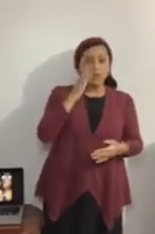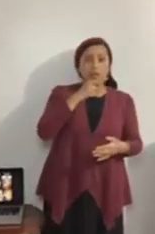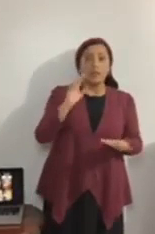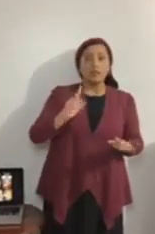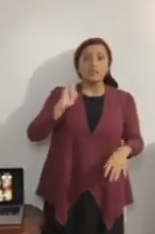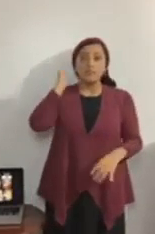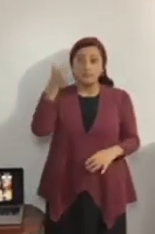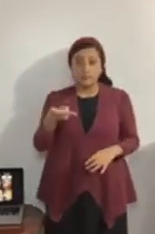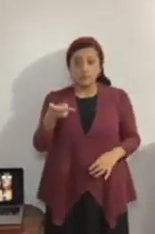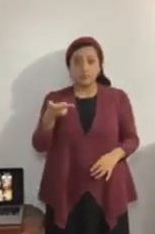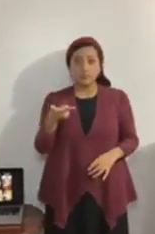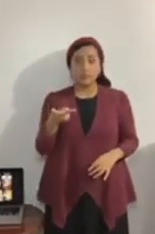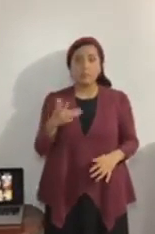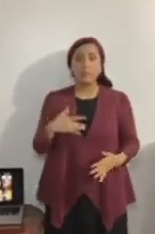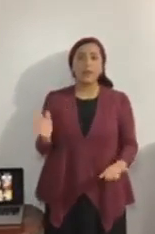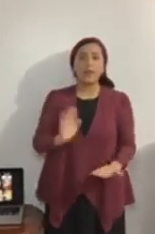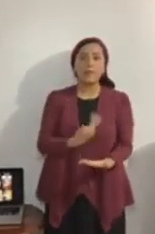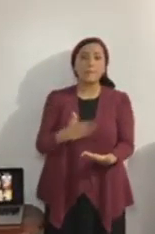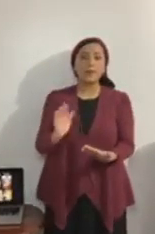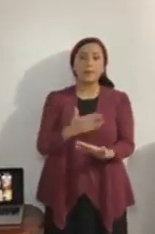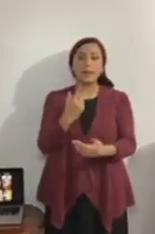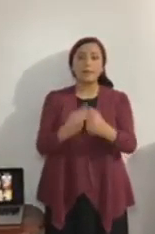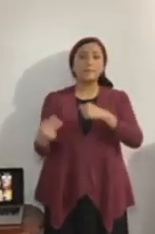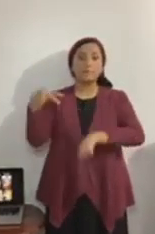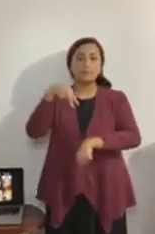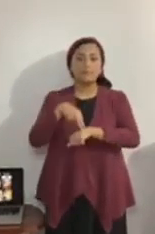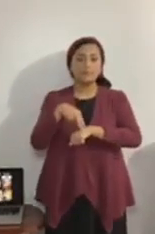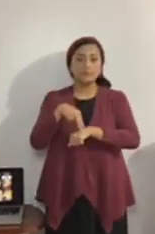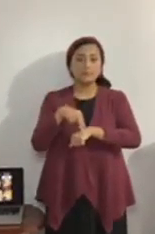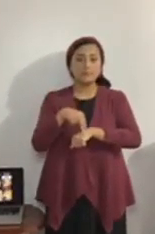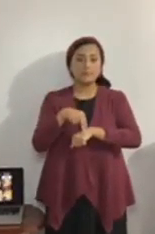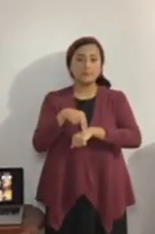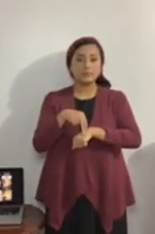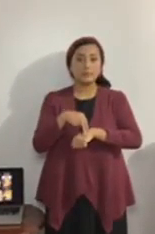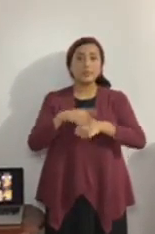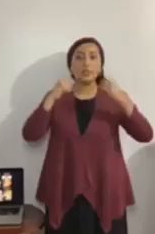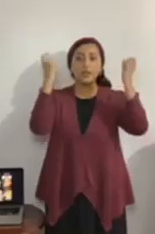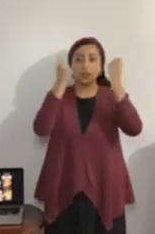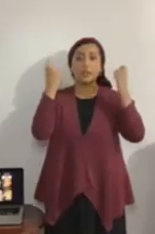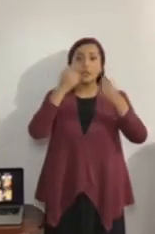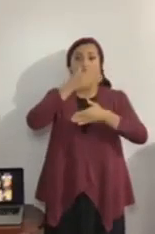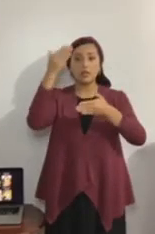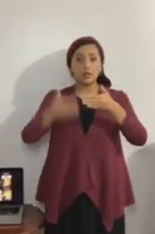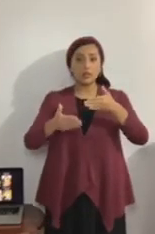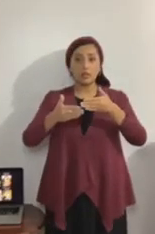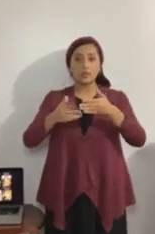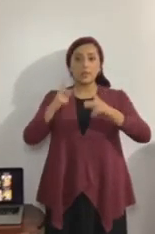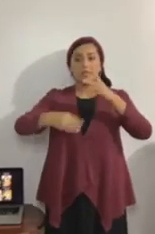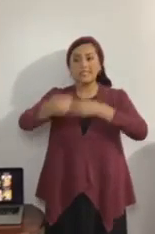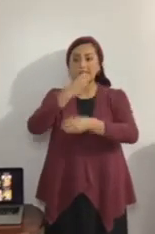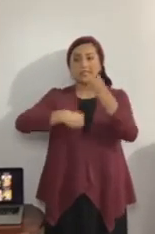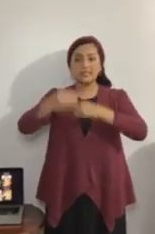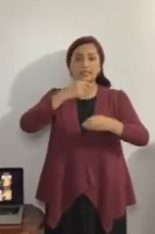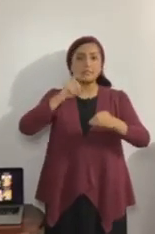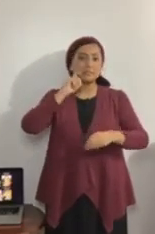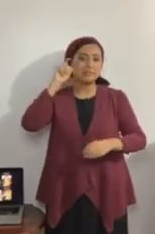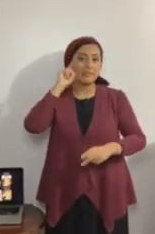después canciones por su resurrección. Las fiestas culminaban en bacanales y orgías repulsivas. Estas